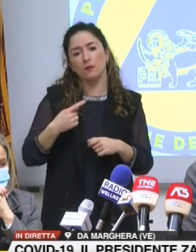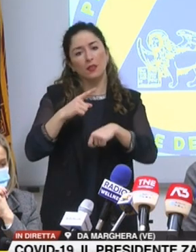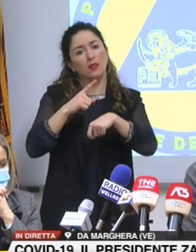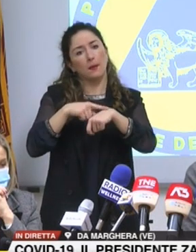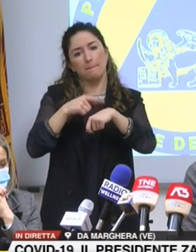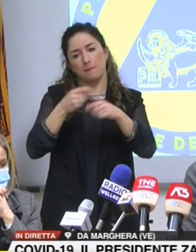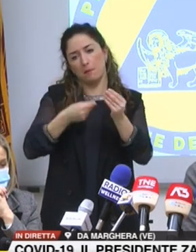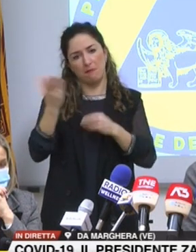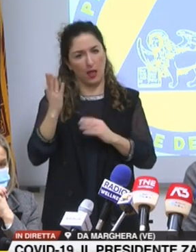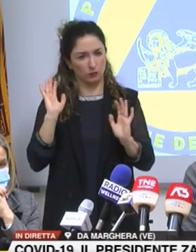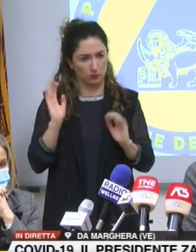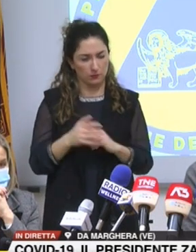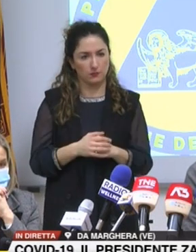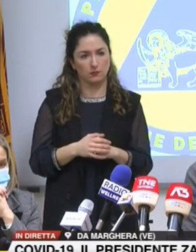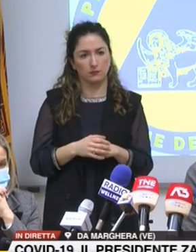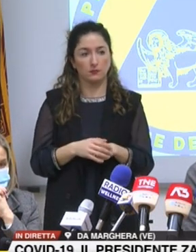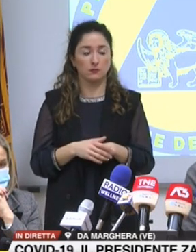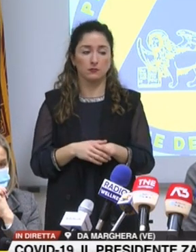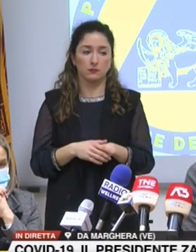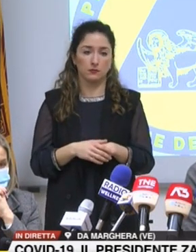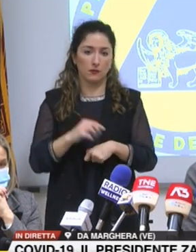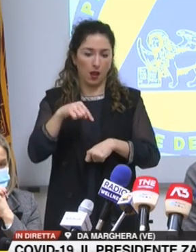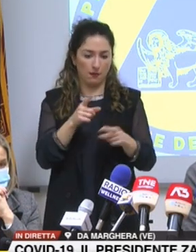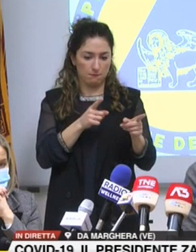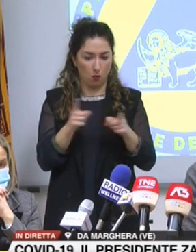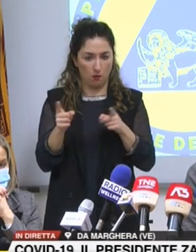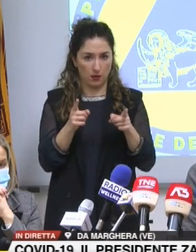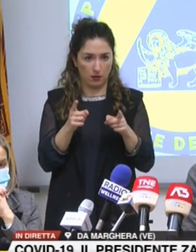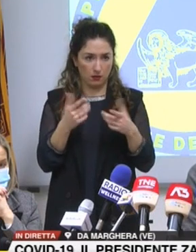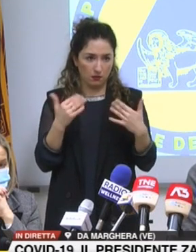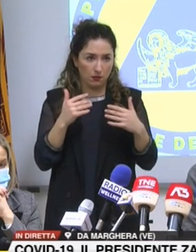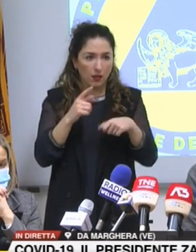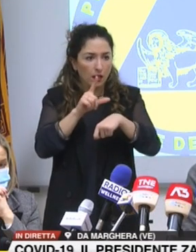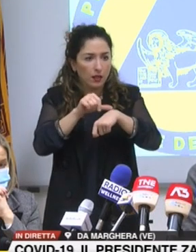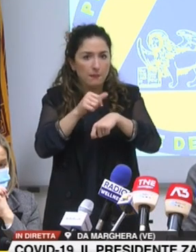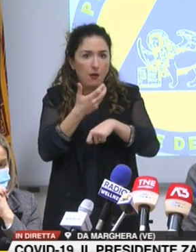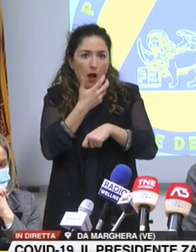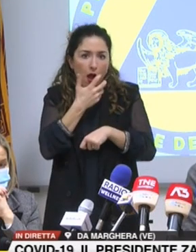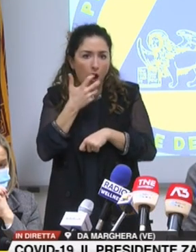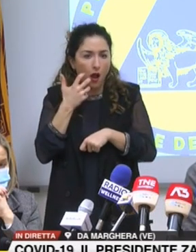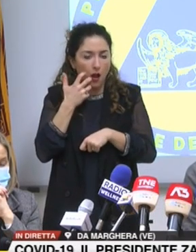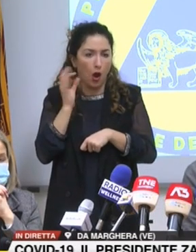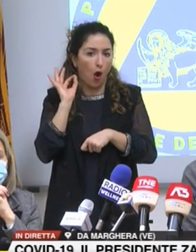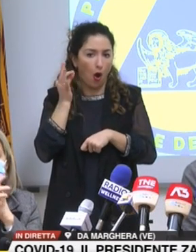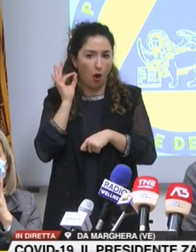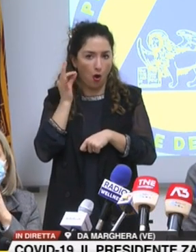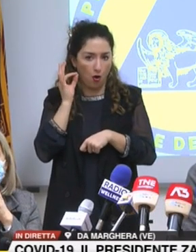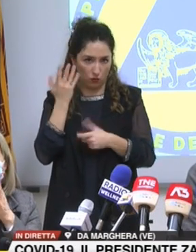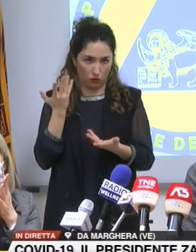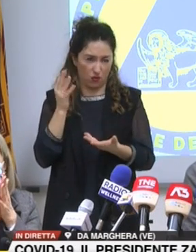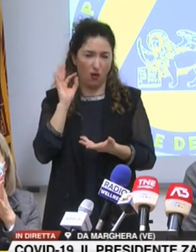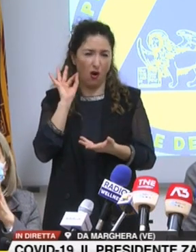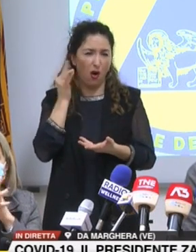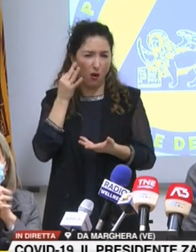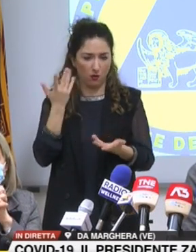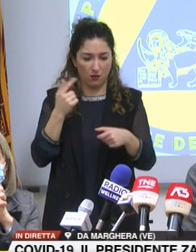tempo utile che in un periodo come questo è tempo vitale. Forse il termine azzeccato è vitale, no? Siamo